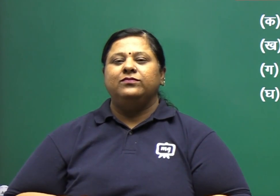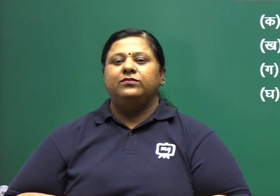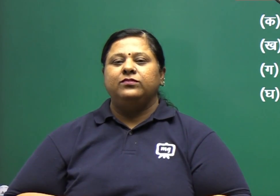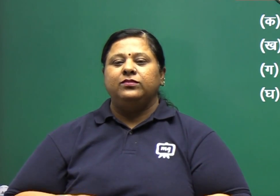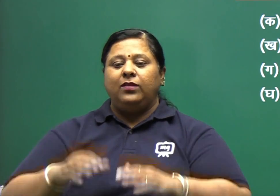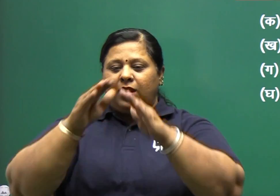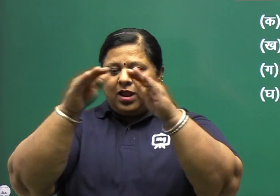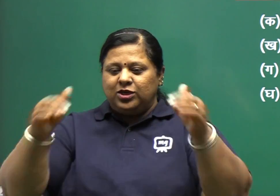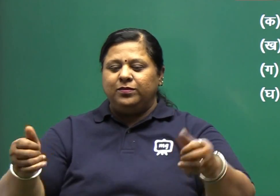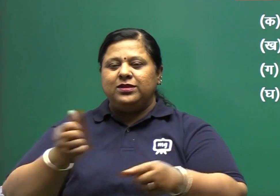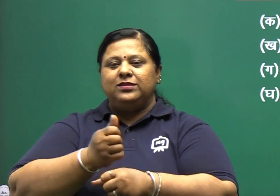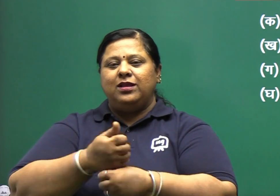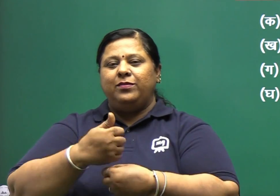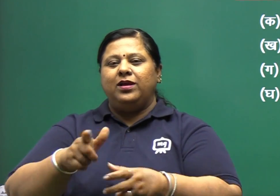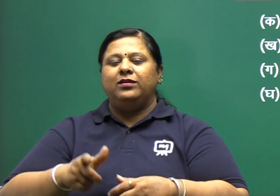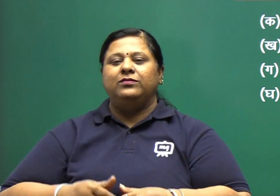आश्रम की स्थापना